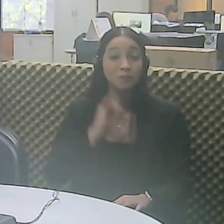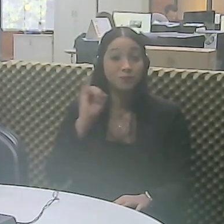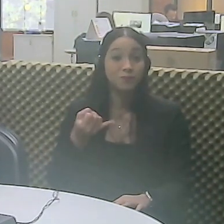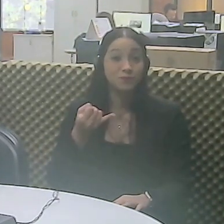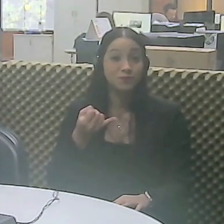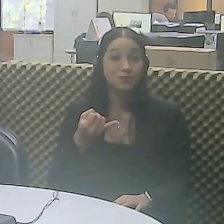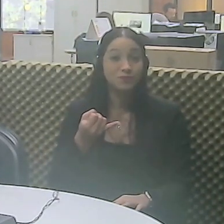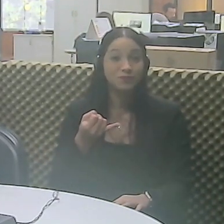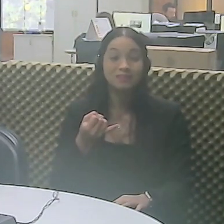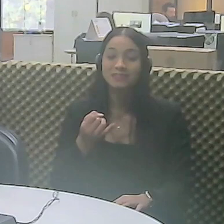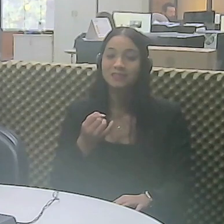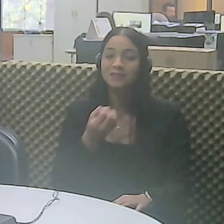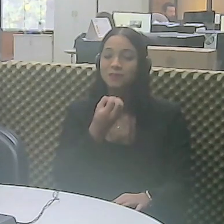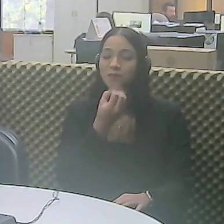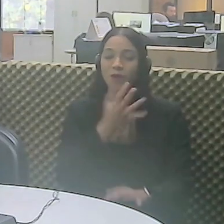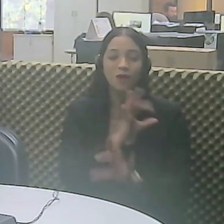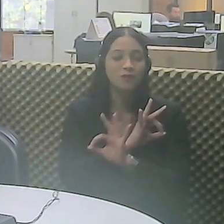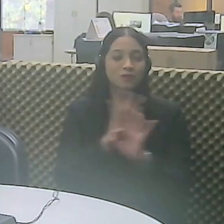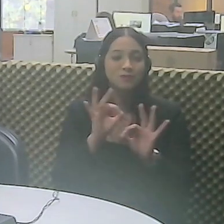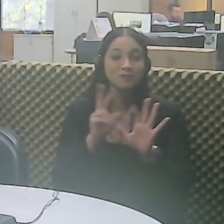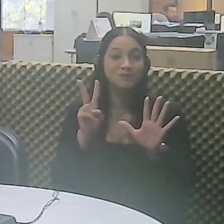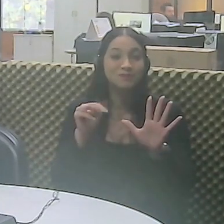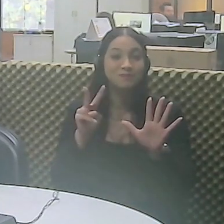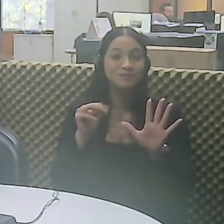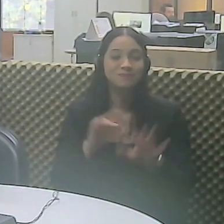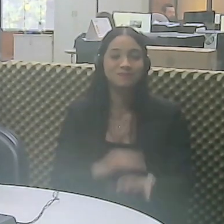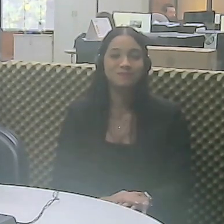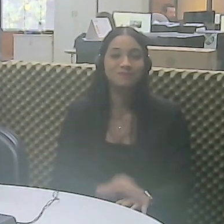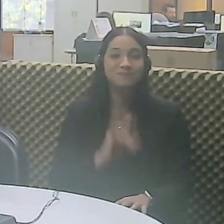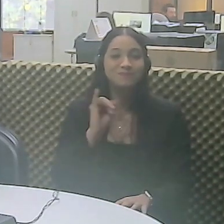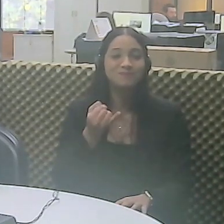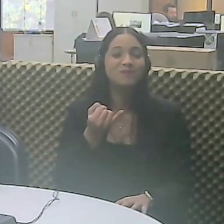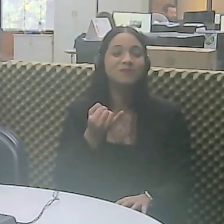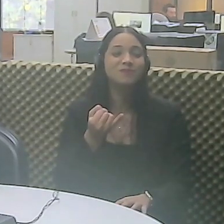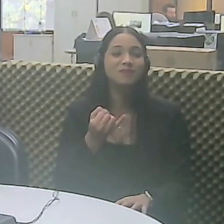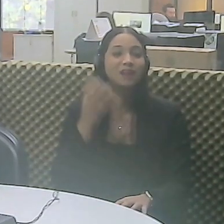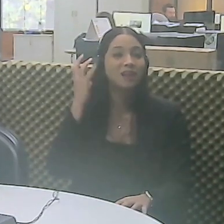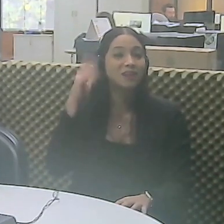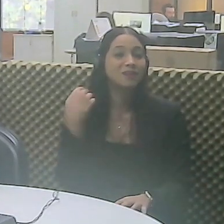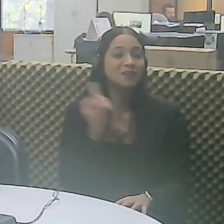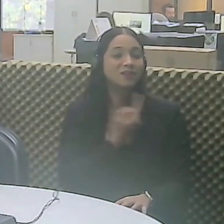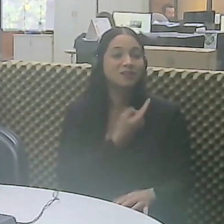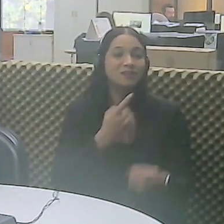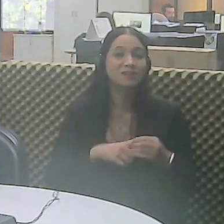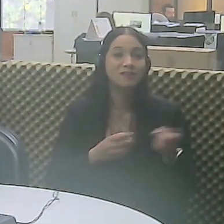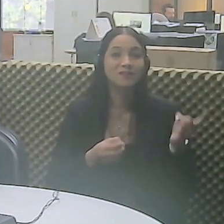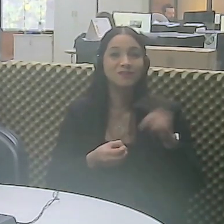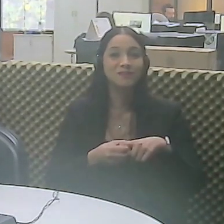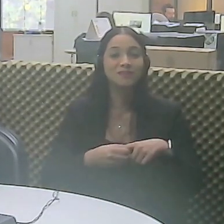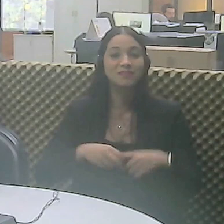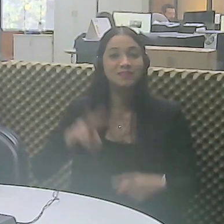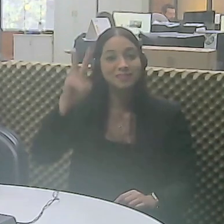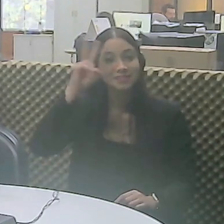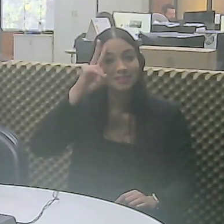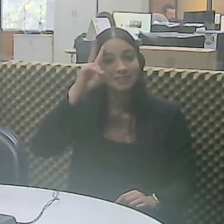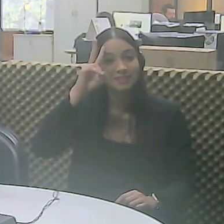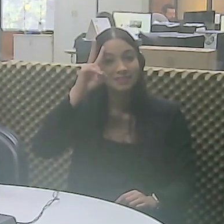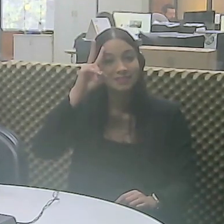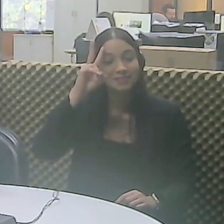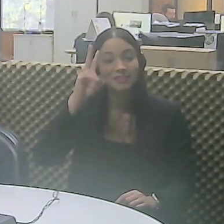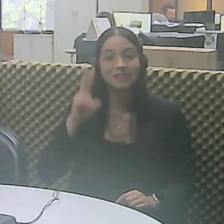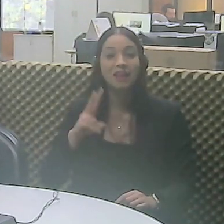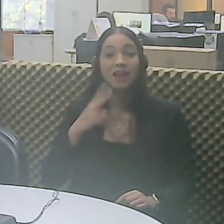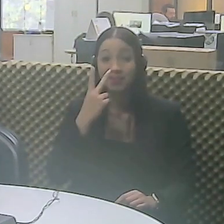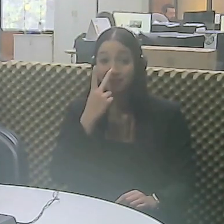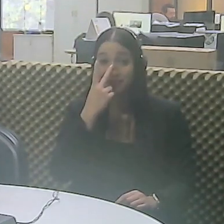Aproveite, te desejando aí um excelente final de semana. Aproveite bastante. A Rádio Nossa Cidade volta na segunda-feira. A edição foi